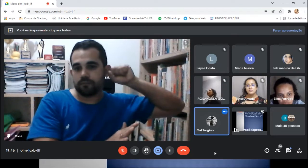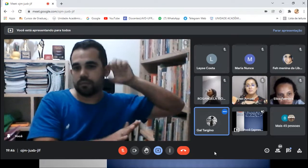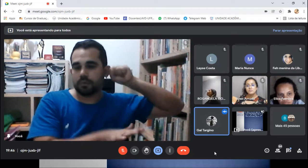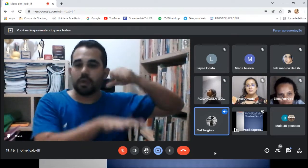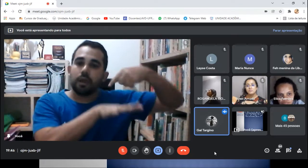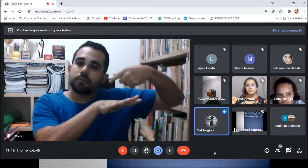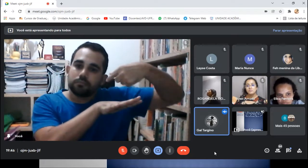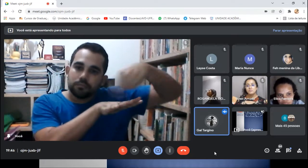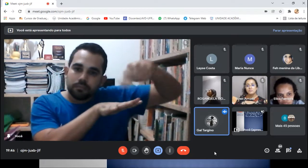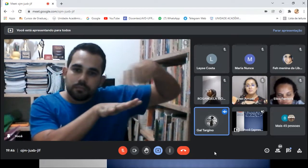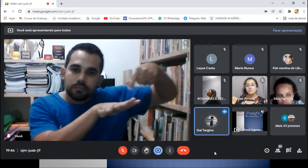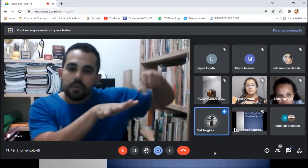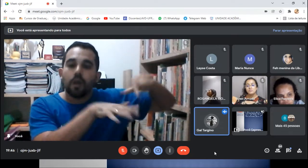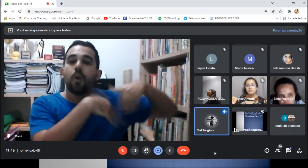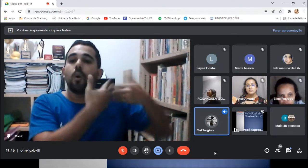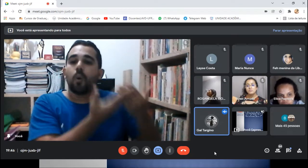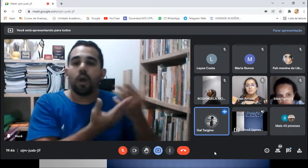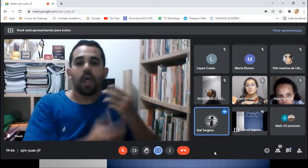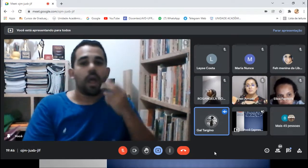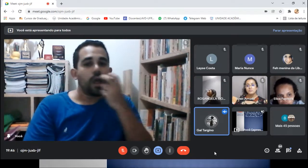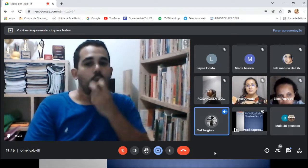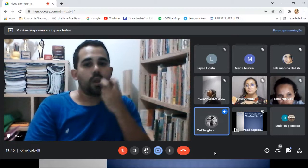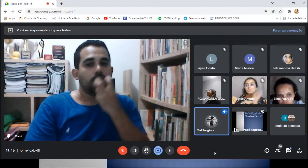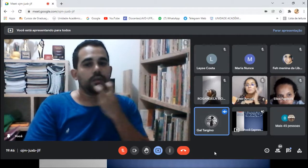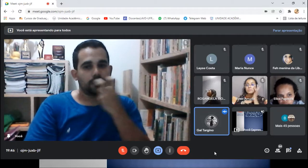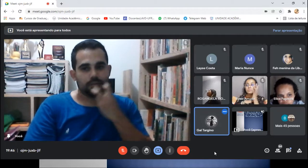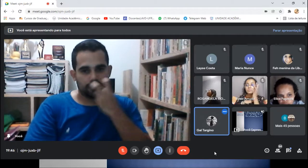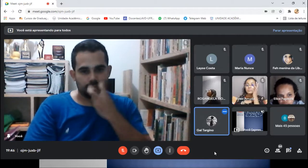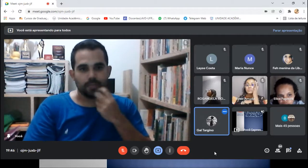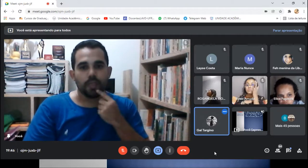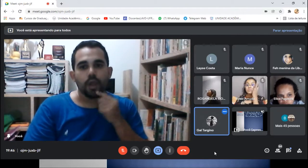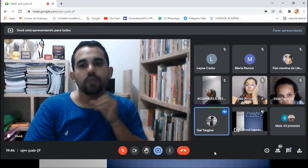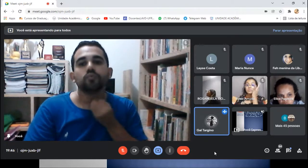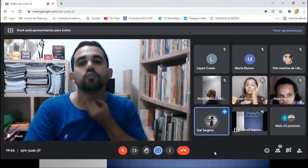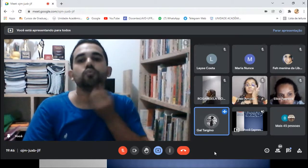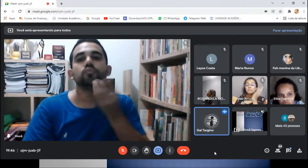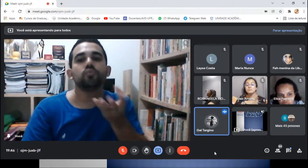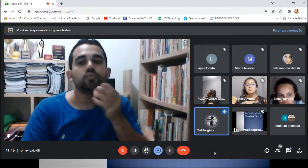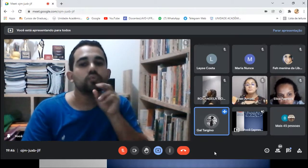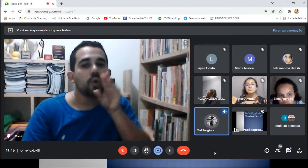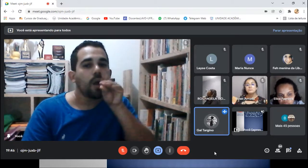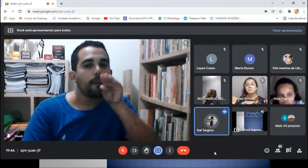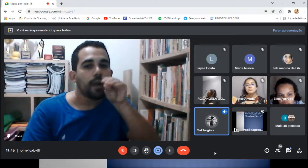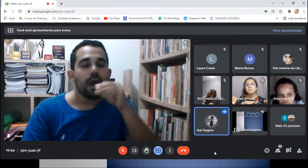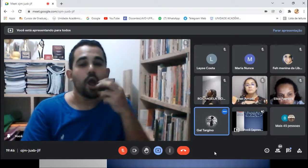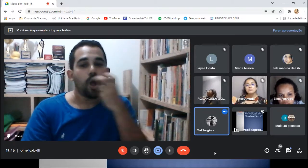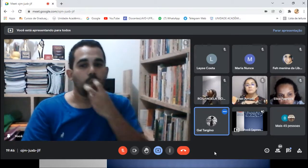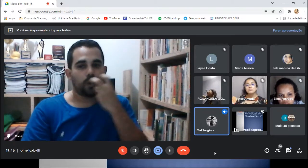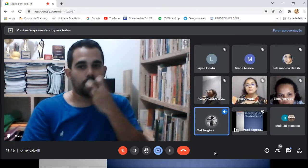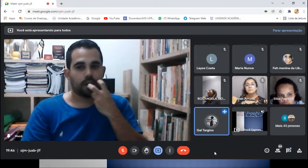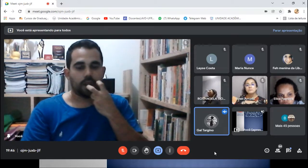na fonologia, então é diferente as áreas, né? A língua oral, ela